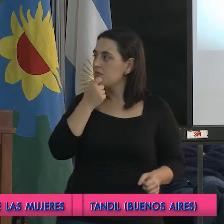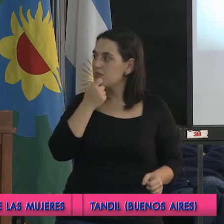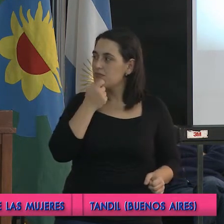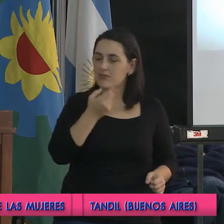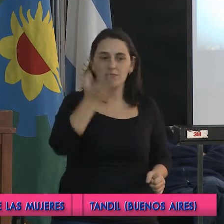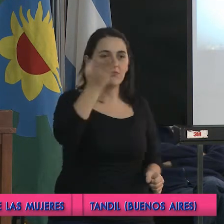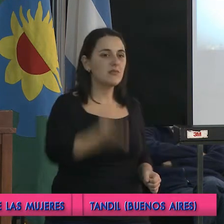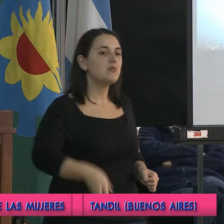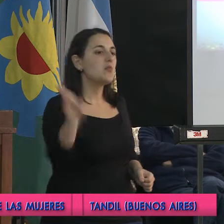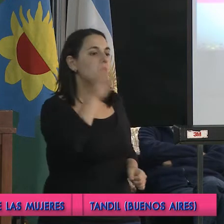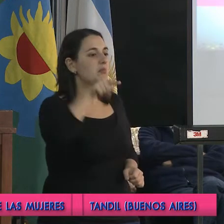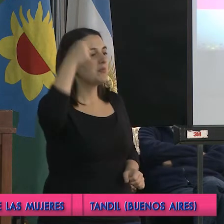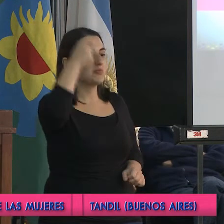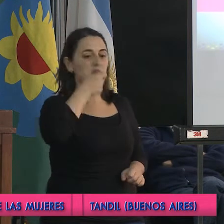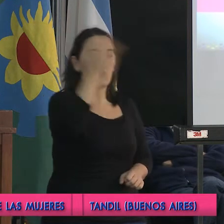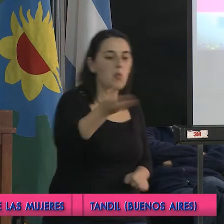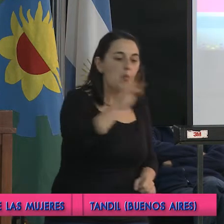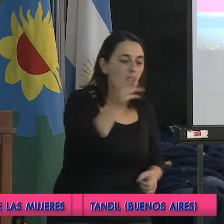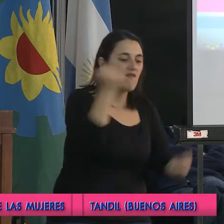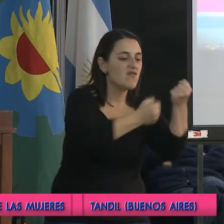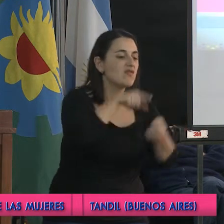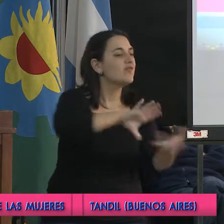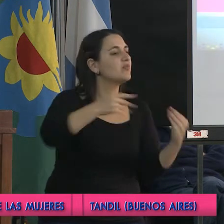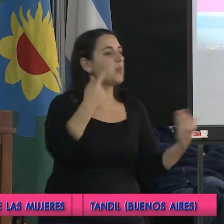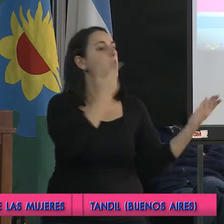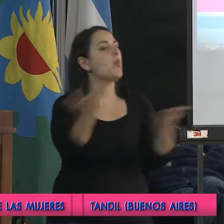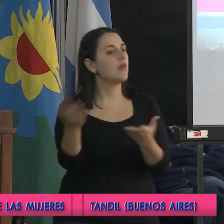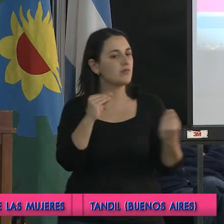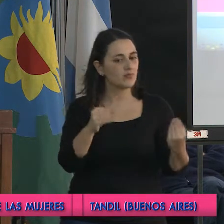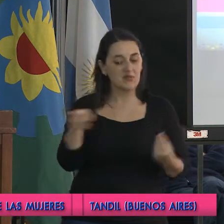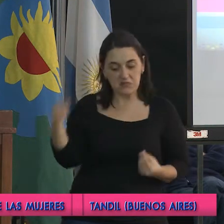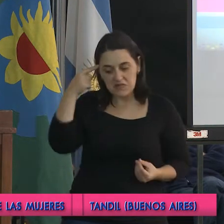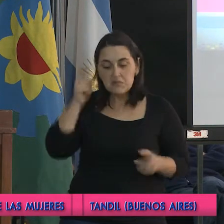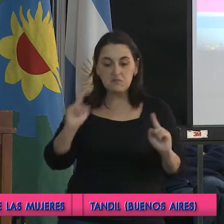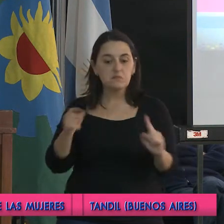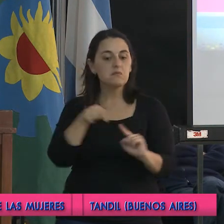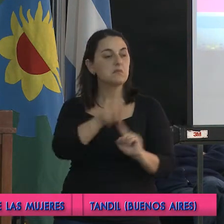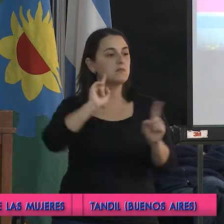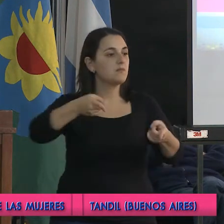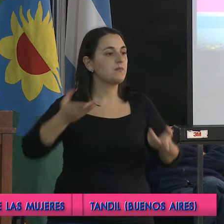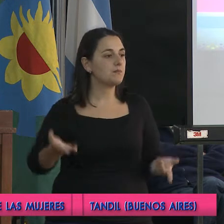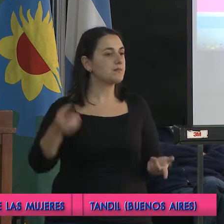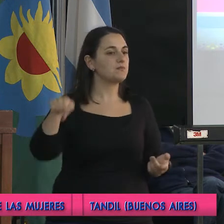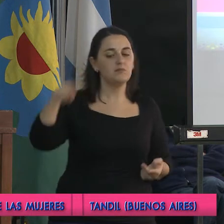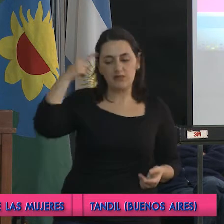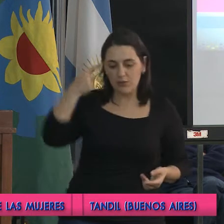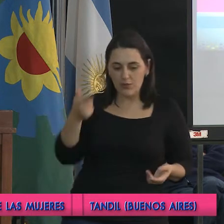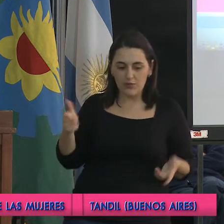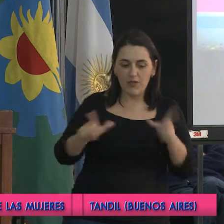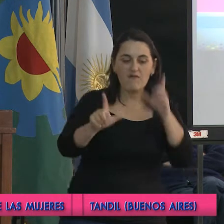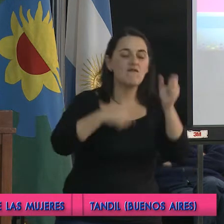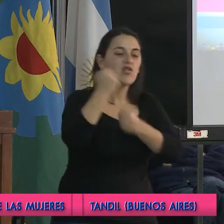porque sabía que ella lo iba a hacer y nosotros venimos tratando de trabajar para erradicar toda la violencia de género